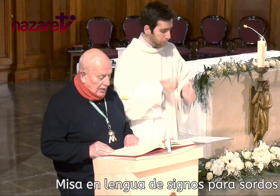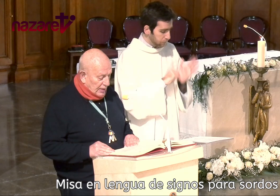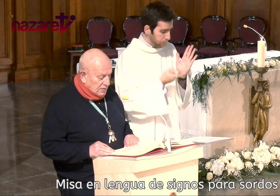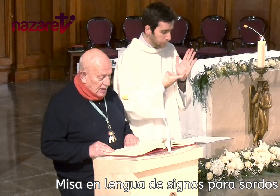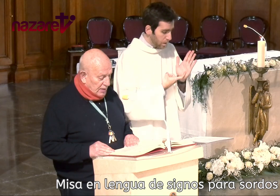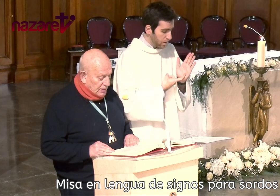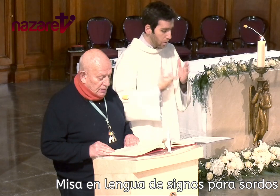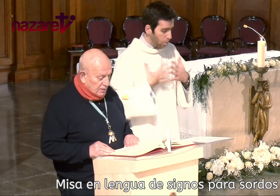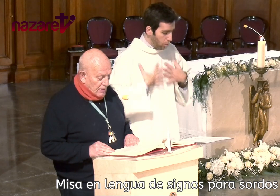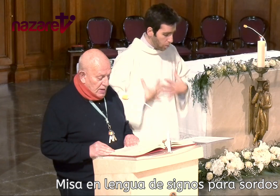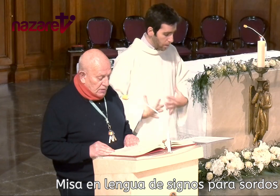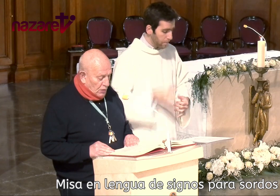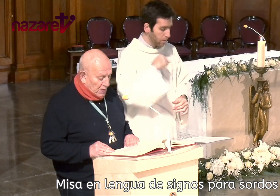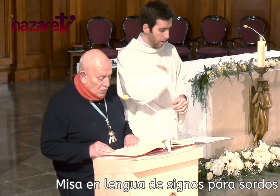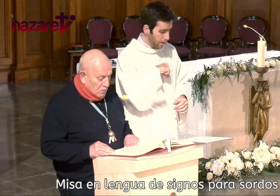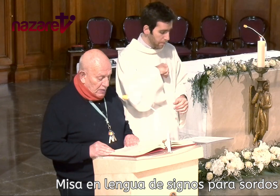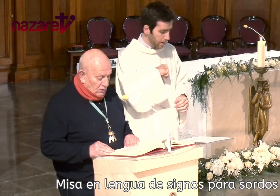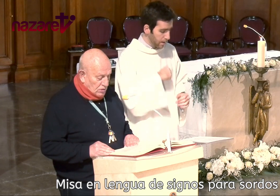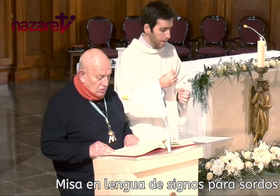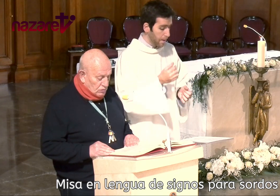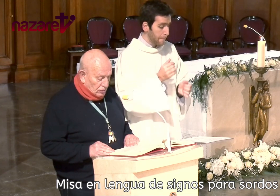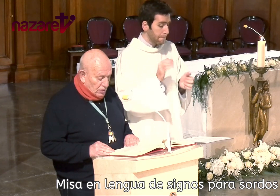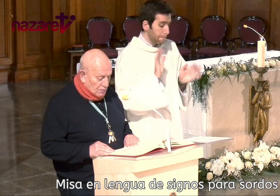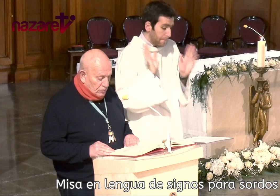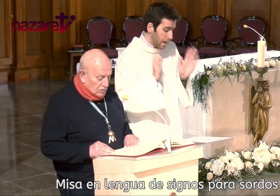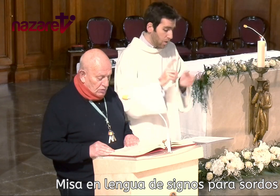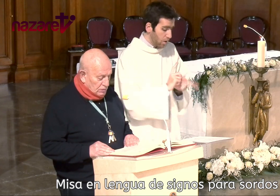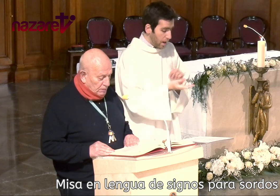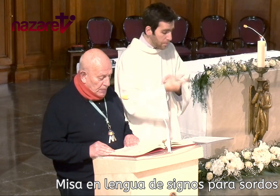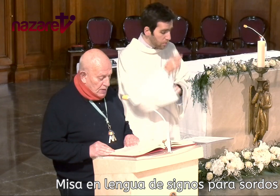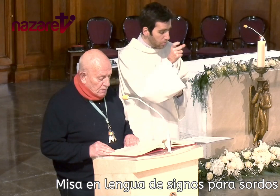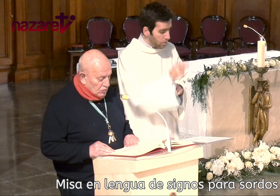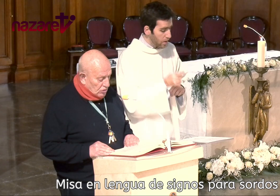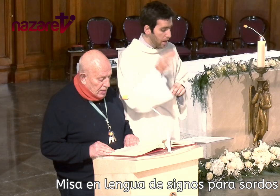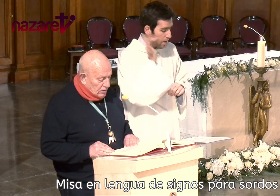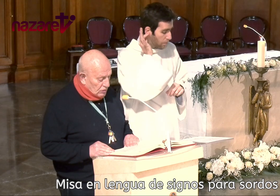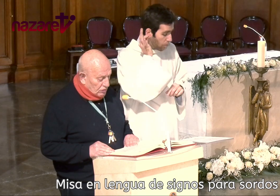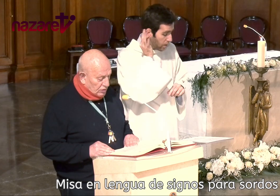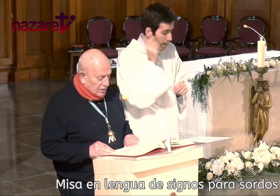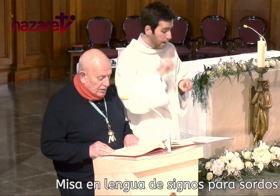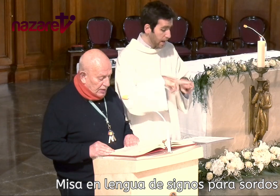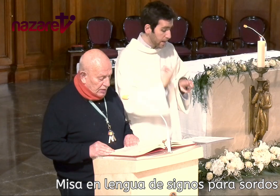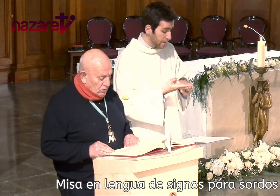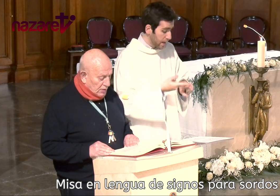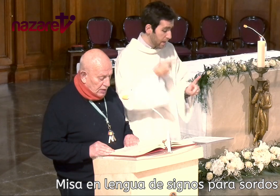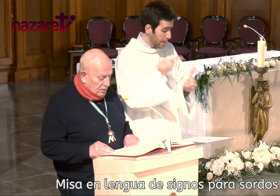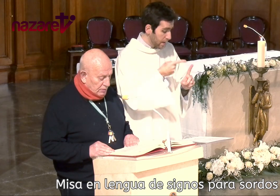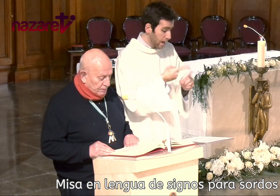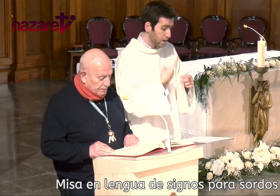casada se preocupa de los asuntos del mundo buscando contentar a su marido